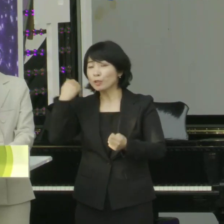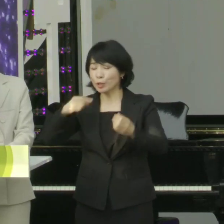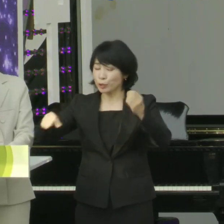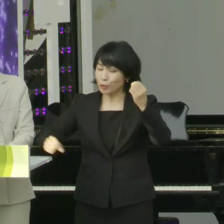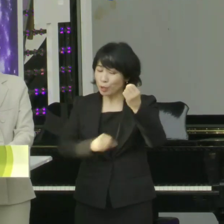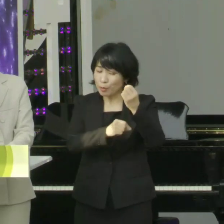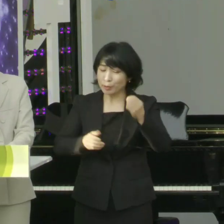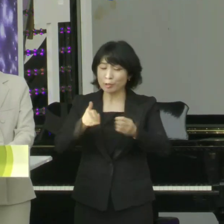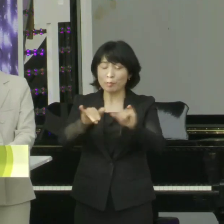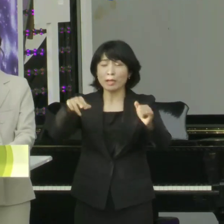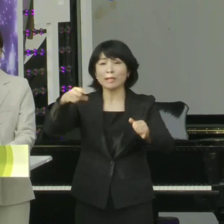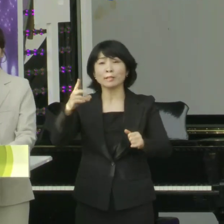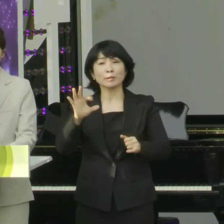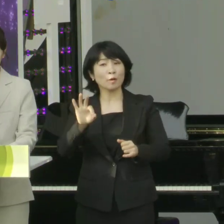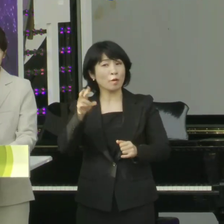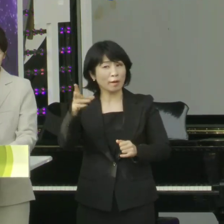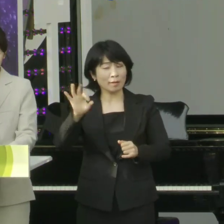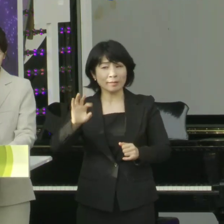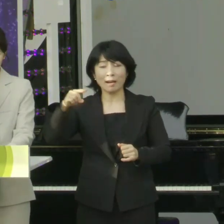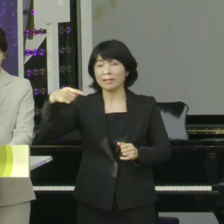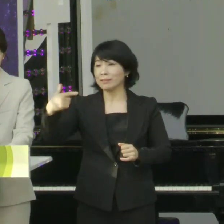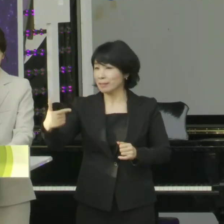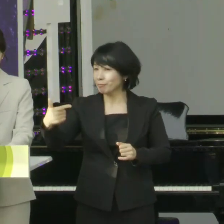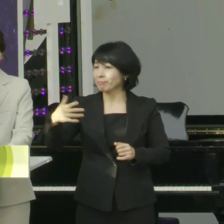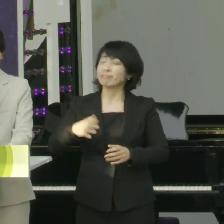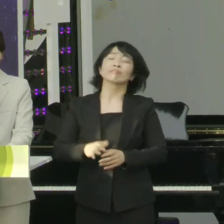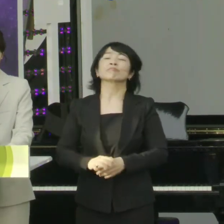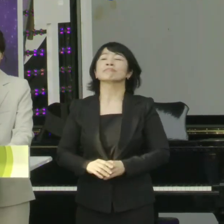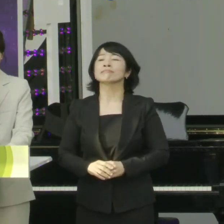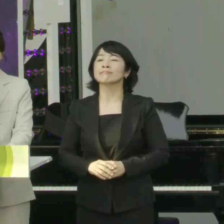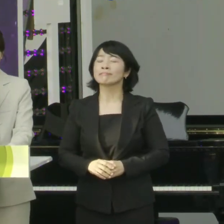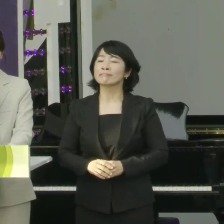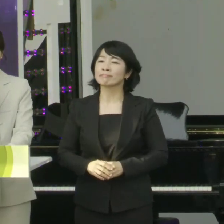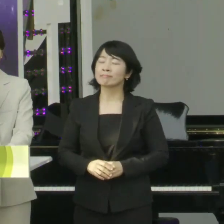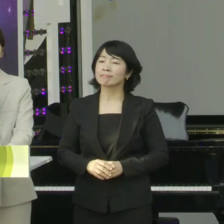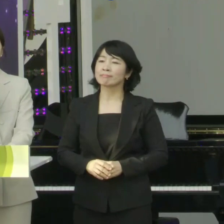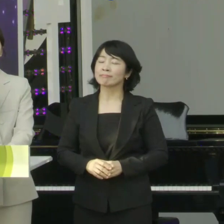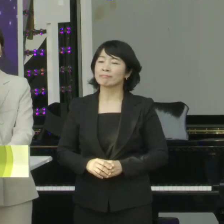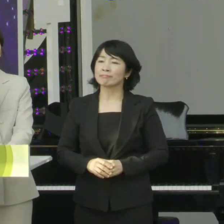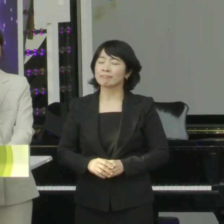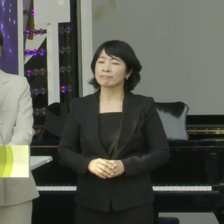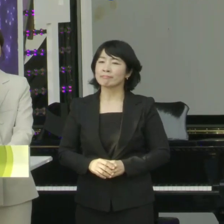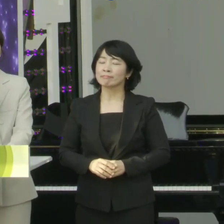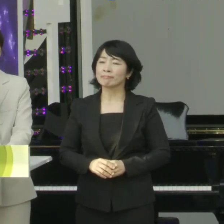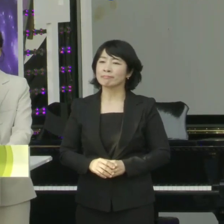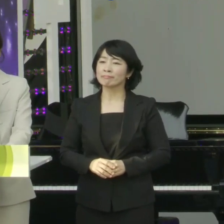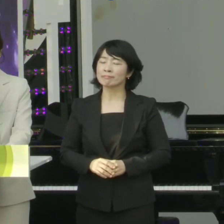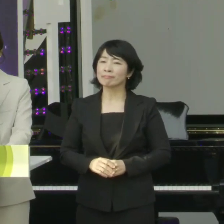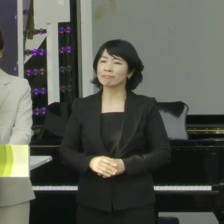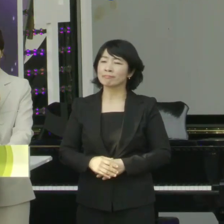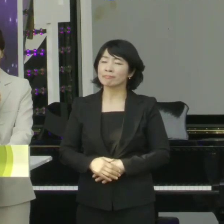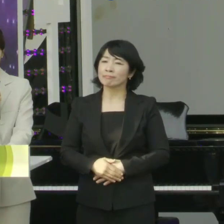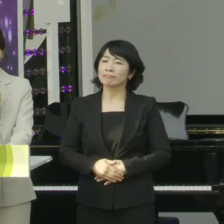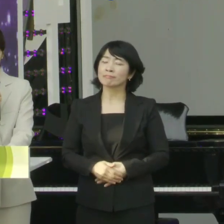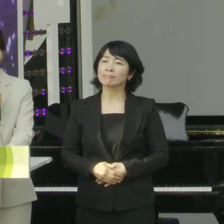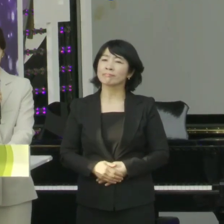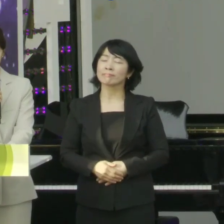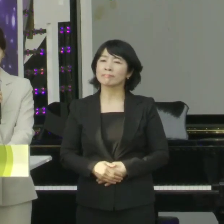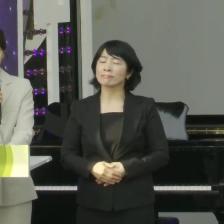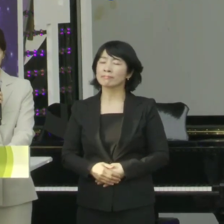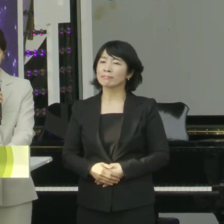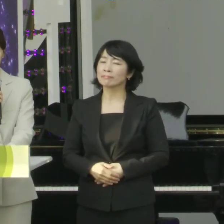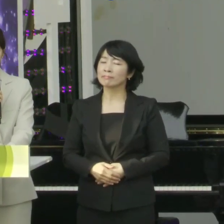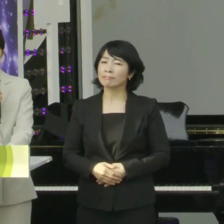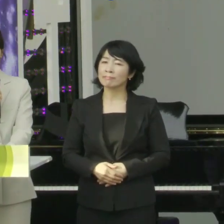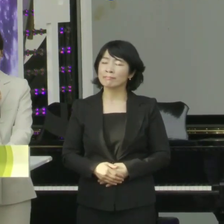첼리스트 송경훈 씨입니다. Last but not least, a very renowned cellist who has performed on stage